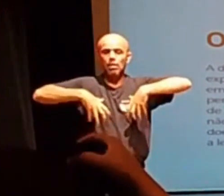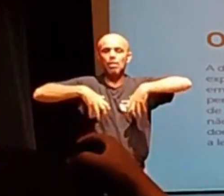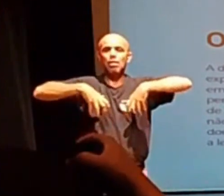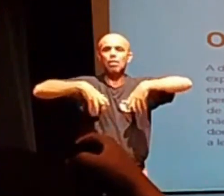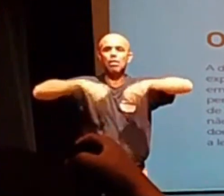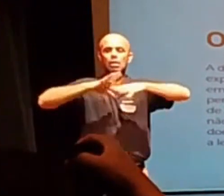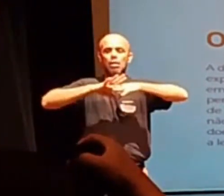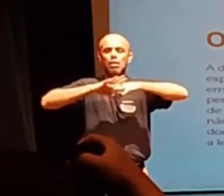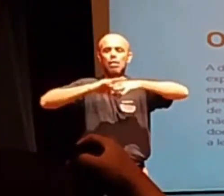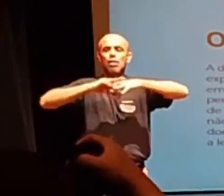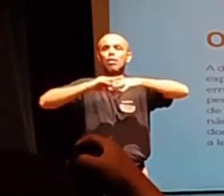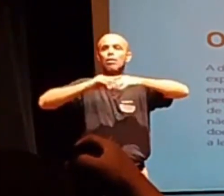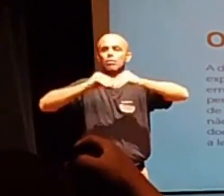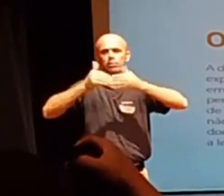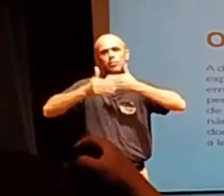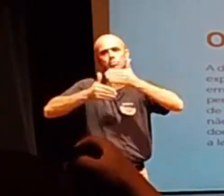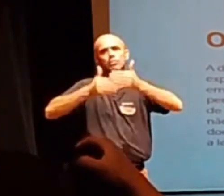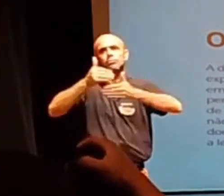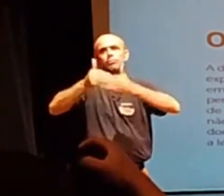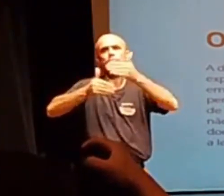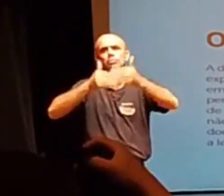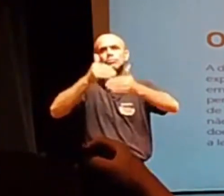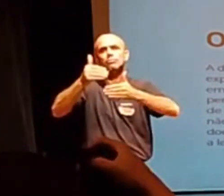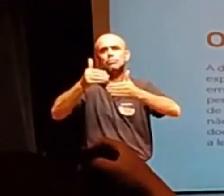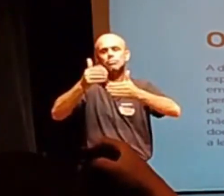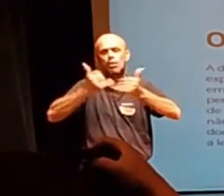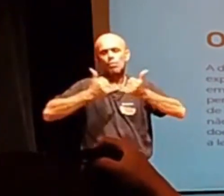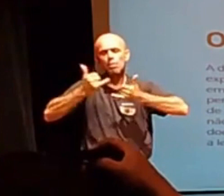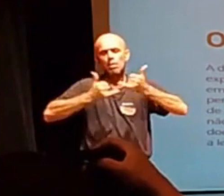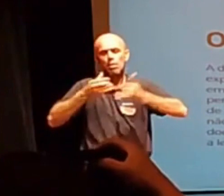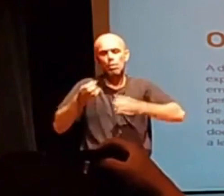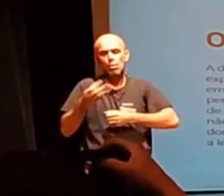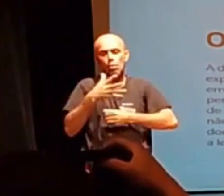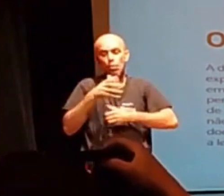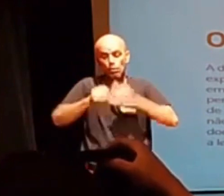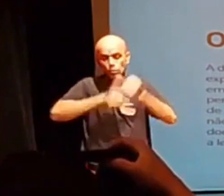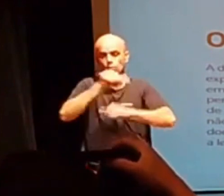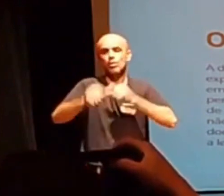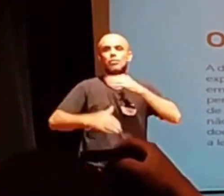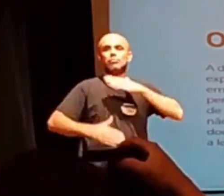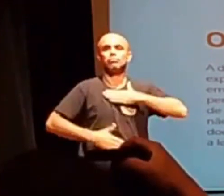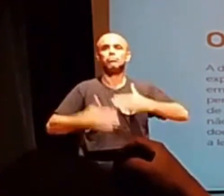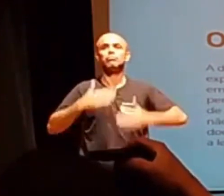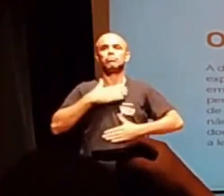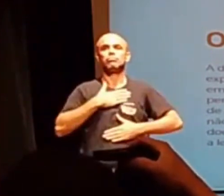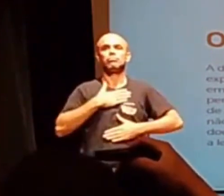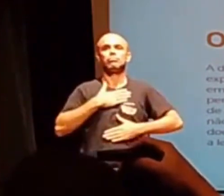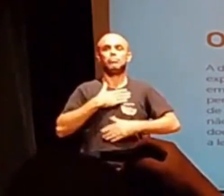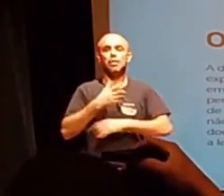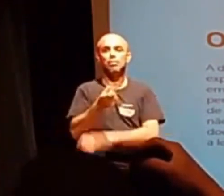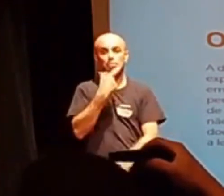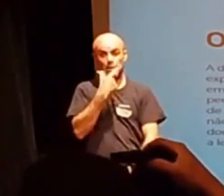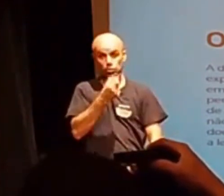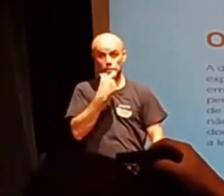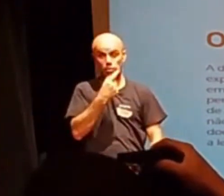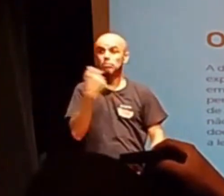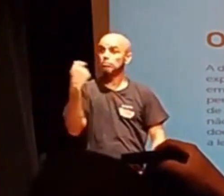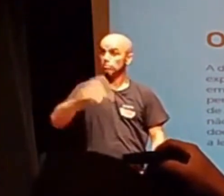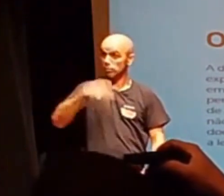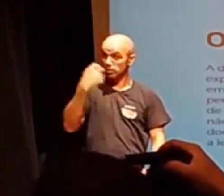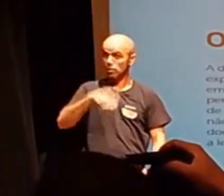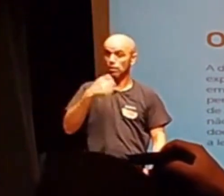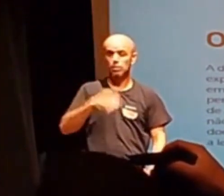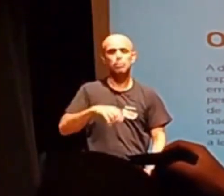nervoso desse paciente e levar uma nova informação para ele. E medicação, a gente precisa